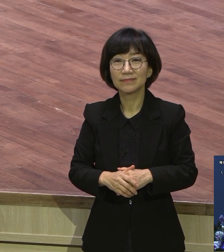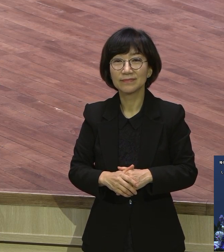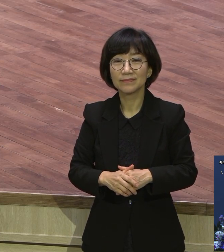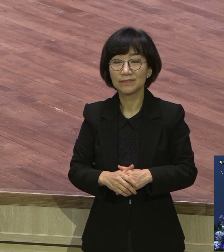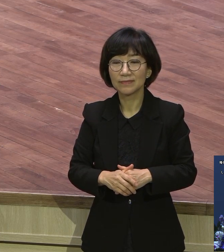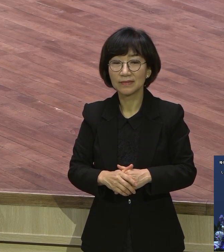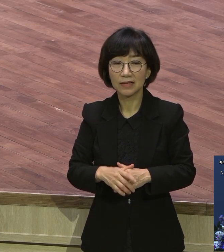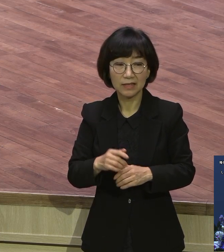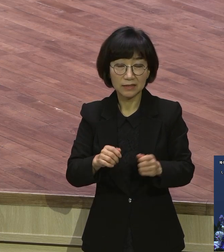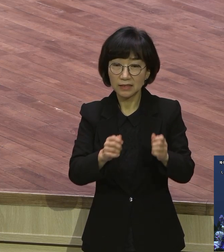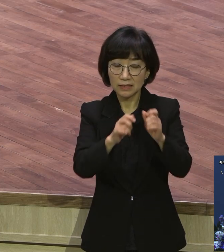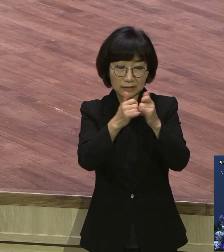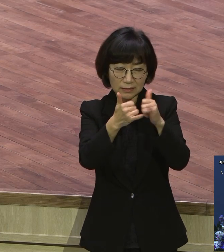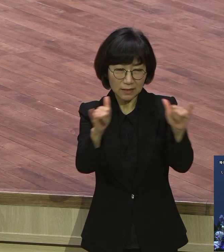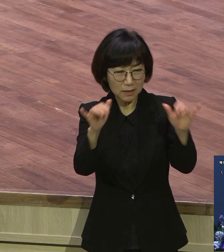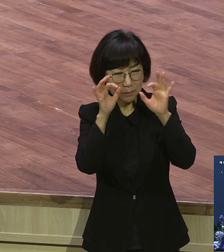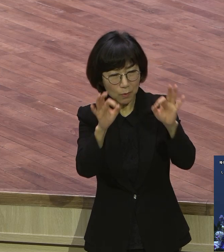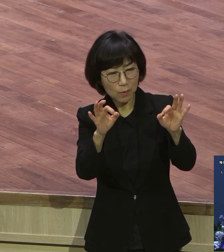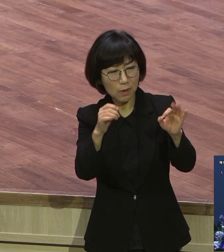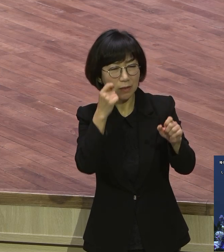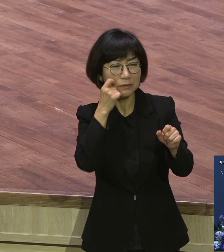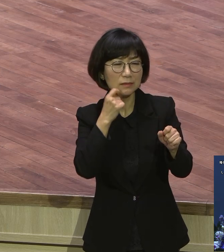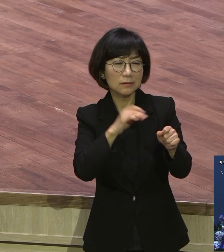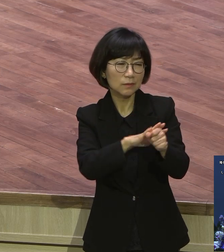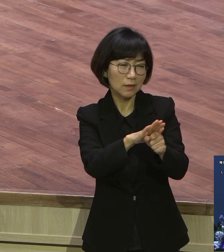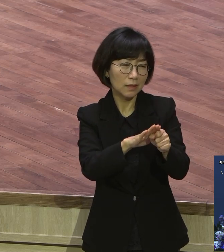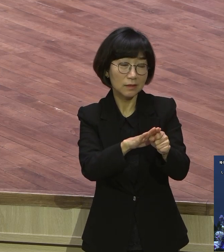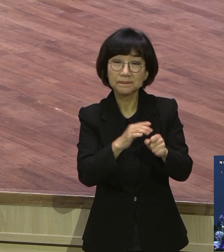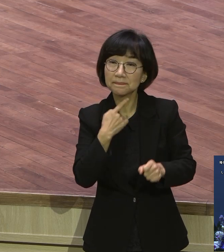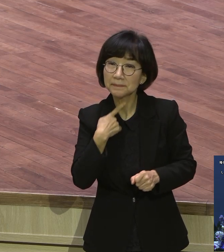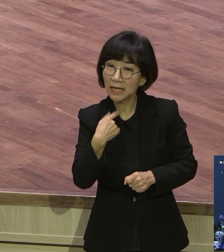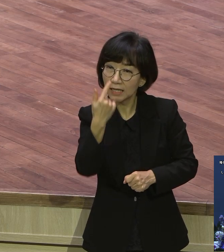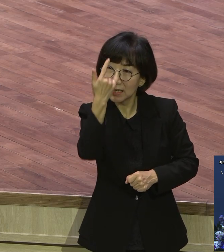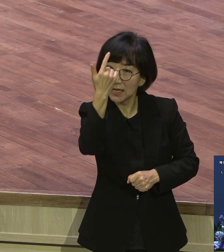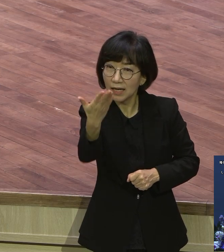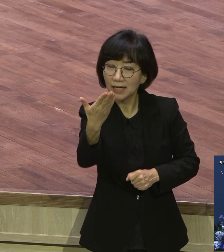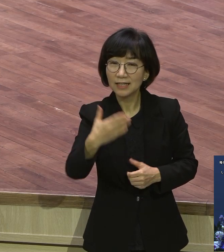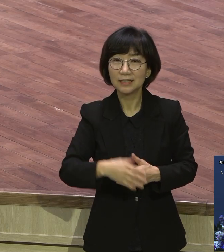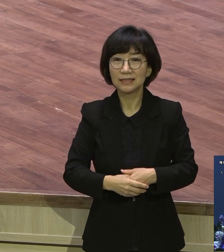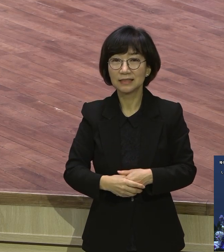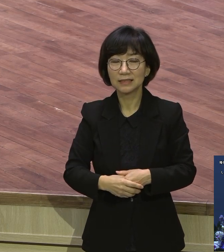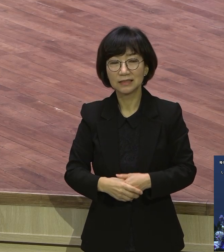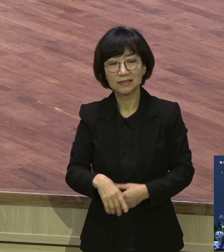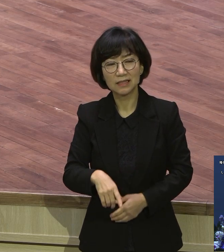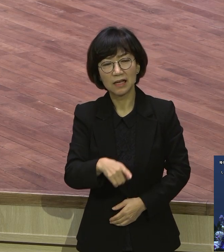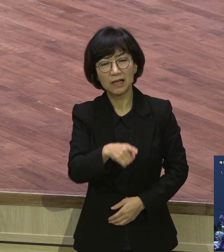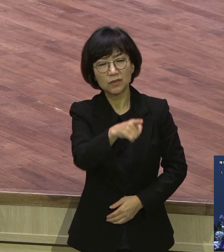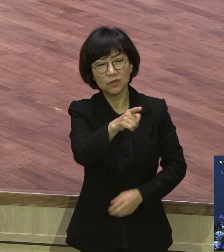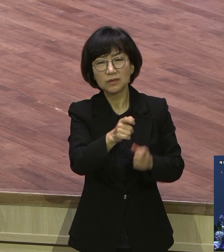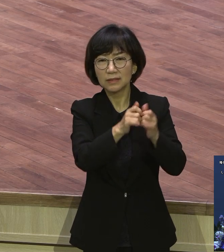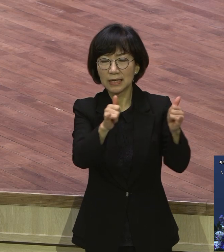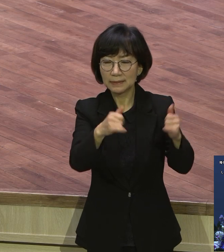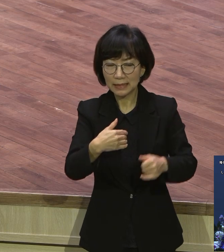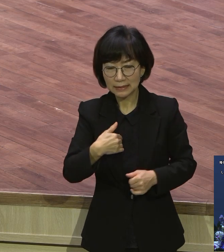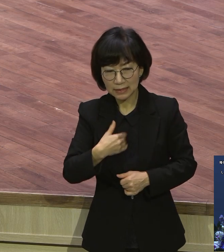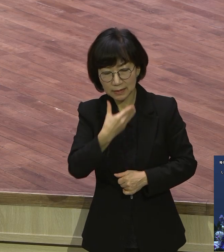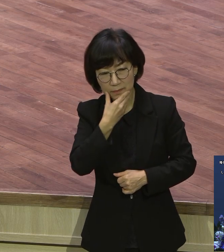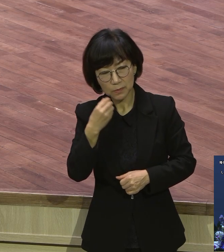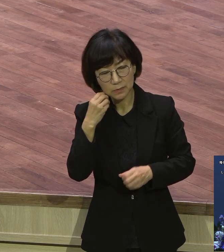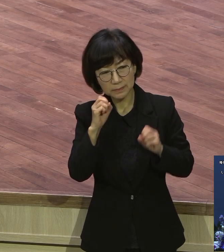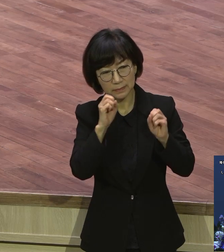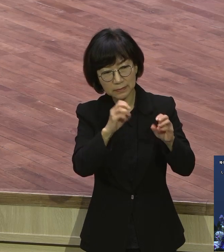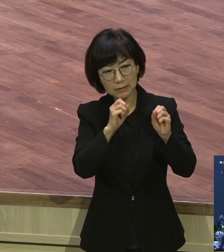여러분 영혼을 극률이 여기는 마음 한 번 가져 봤습니까 아이고 저 사람 내가 보험 안 전하면